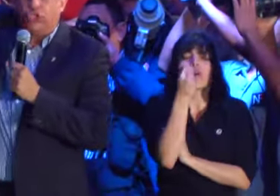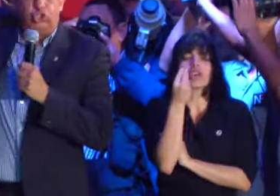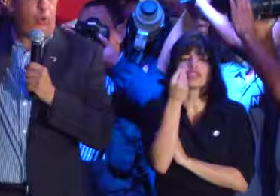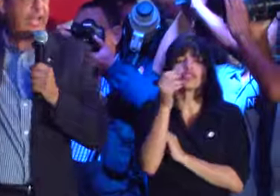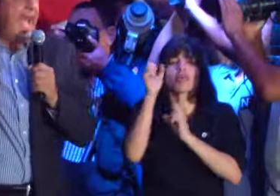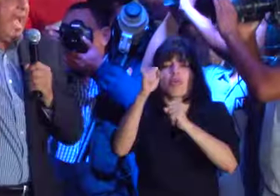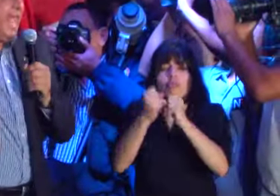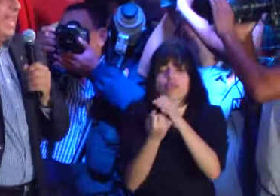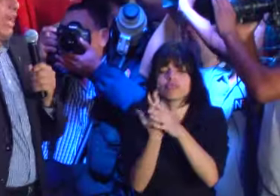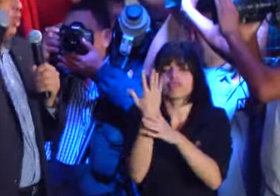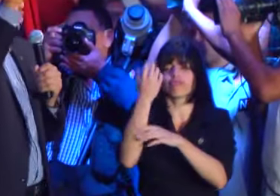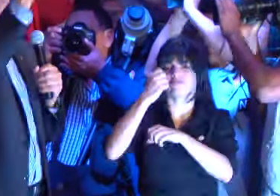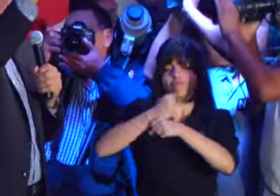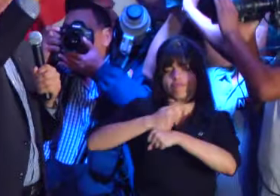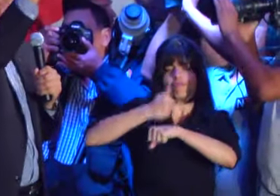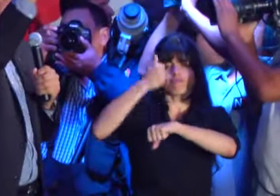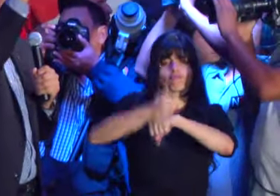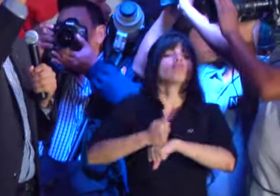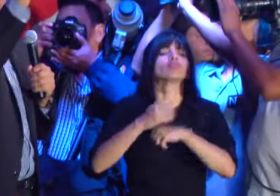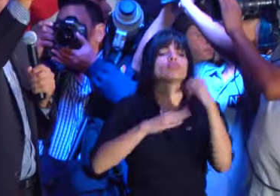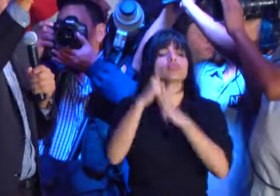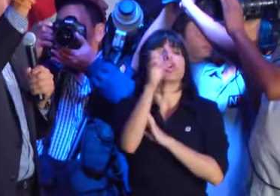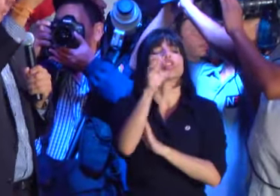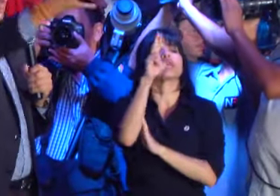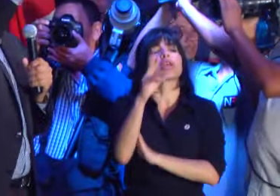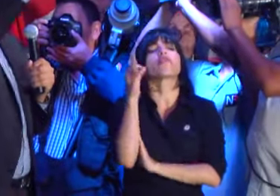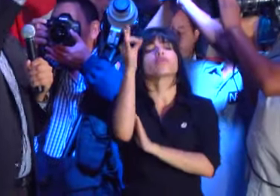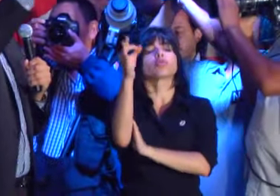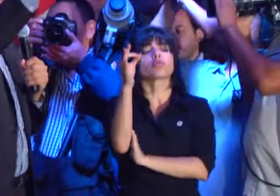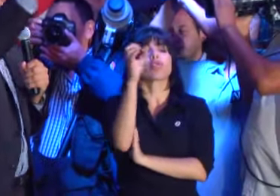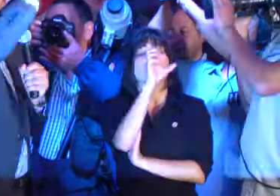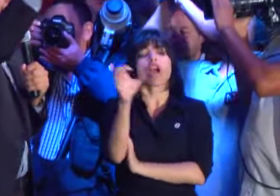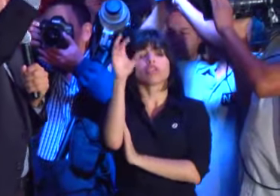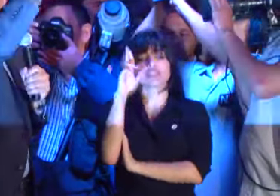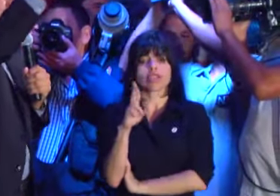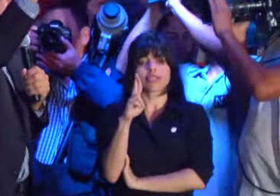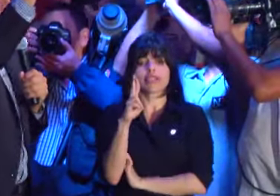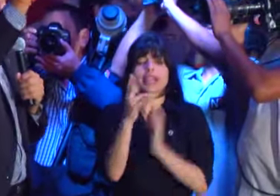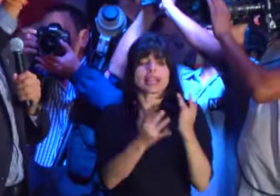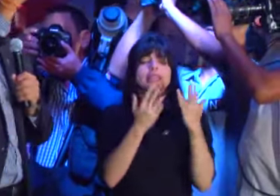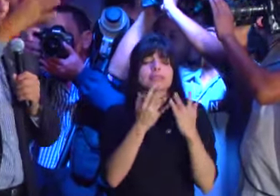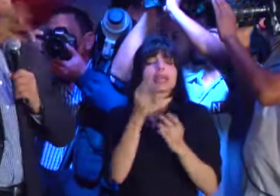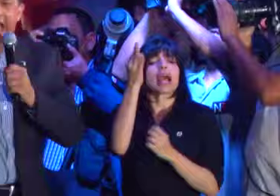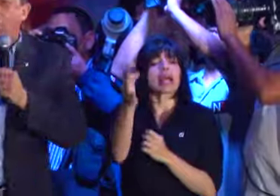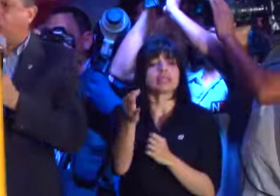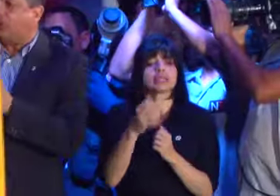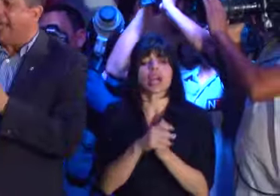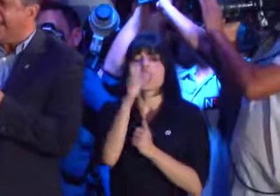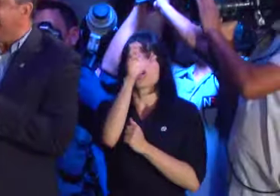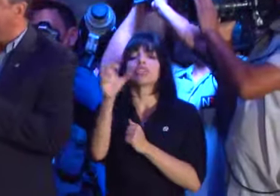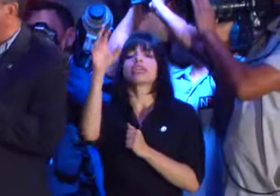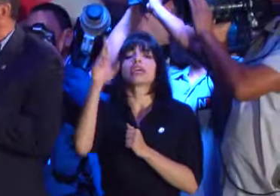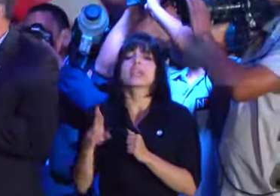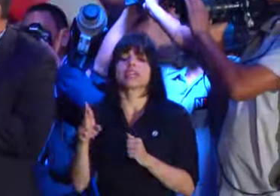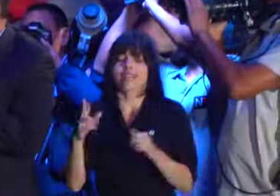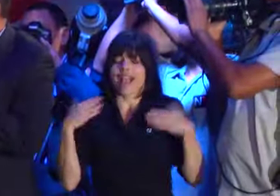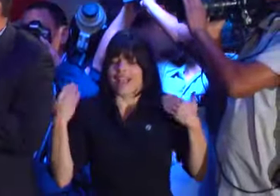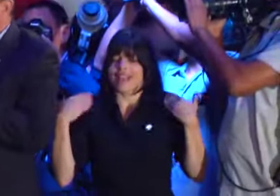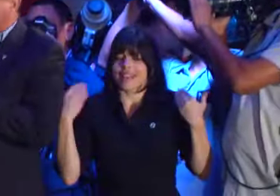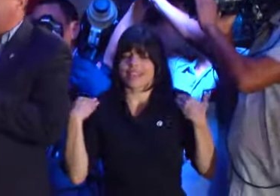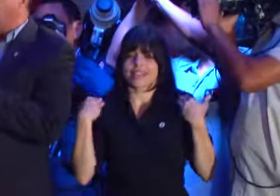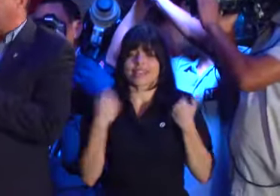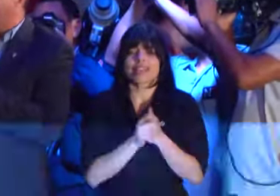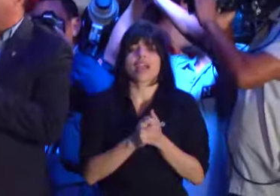donde se construirá la Costa Rica del futuro, la Costa Rica de esperanza, la Costa Rica de